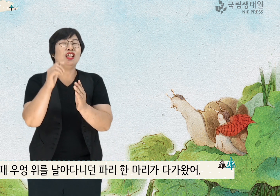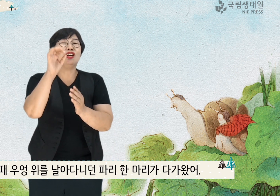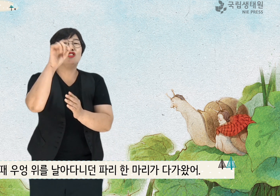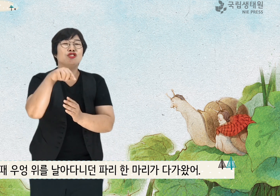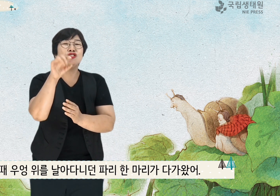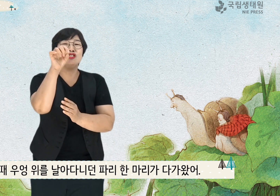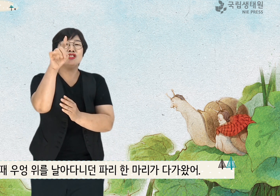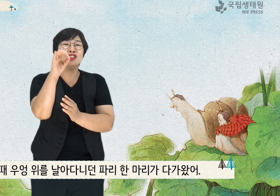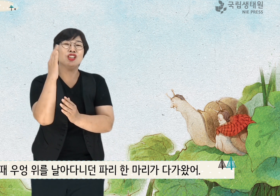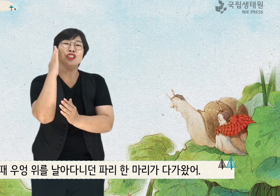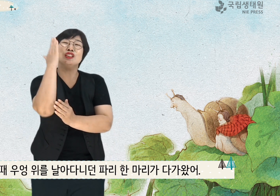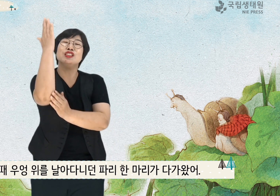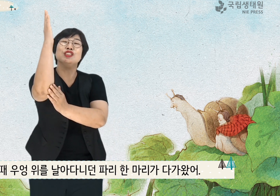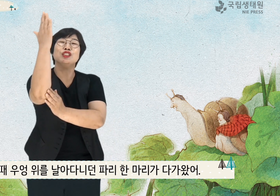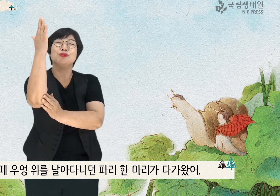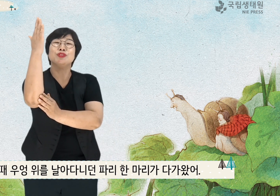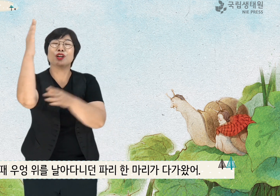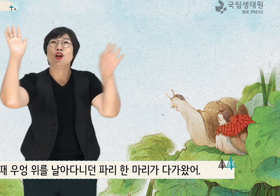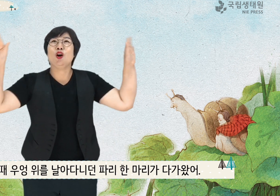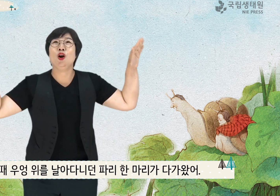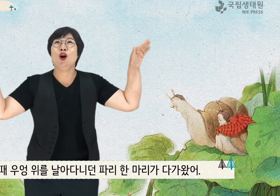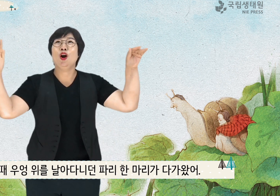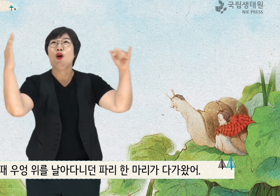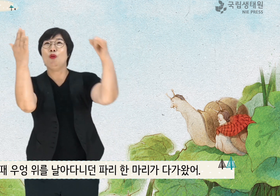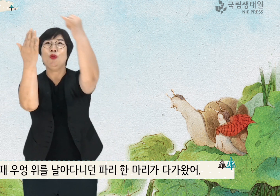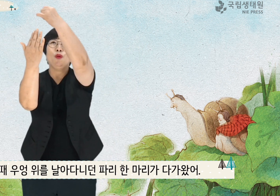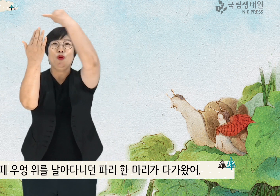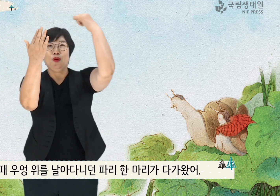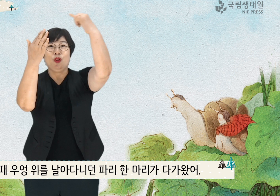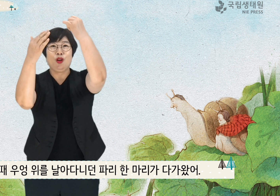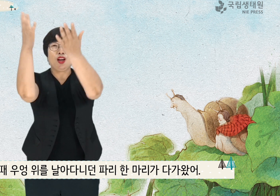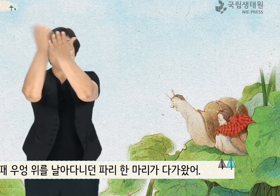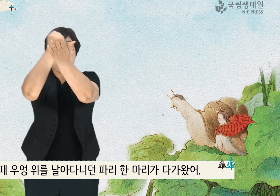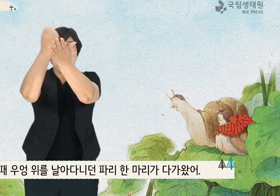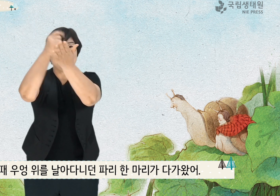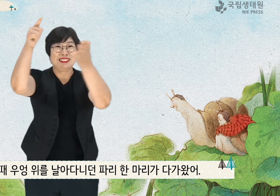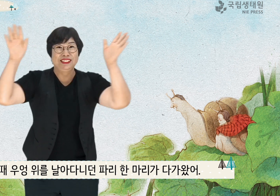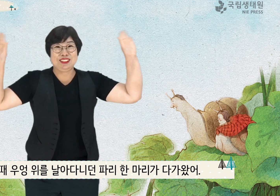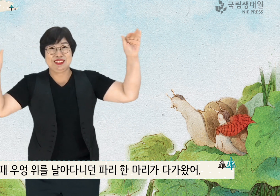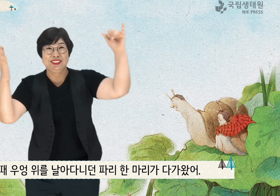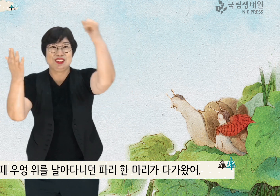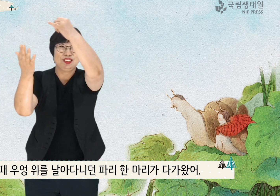그때 우엉 위를 날아다니던 파리 한 마리가 다가왔어.